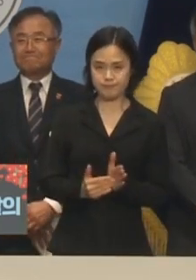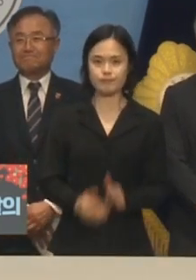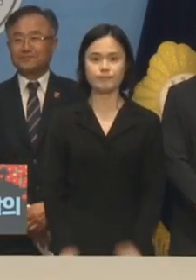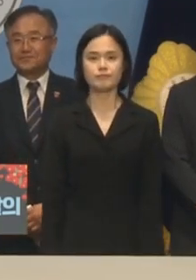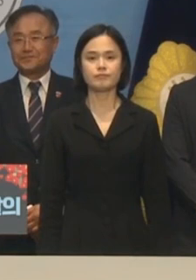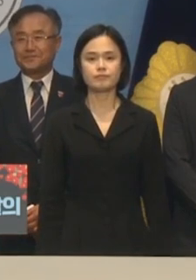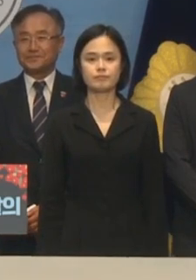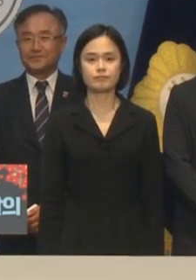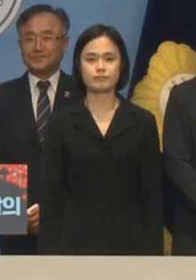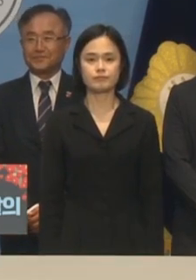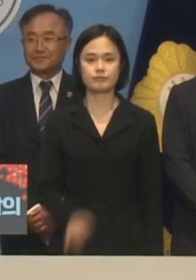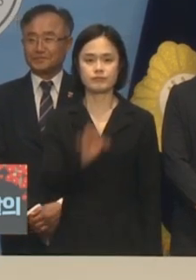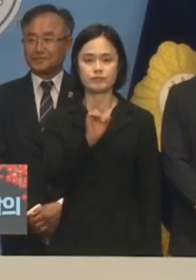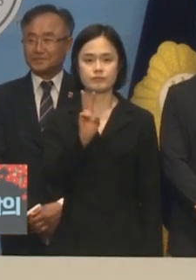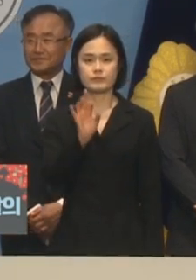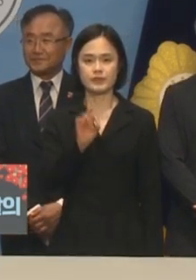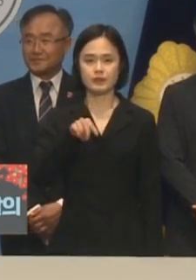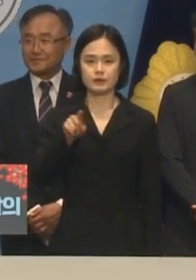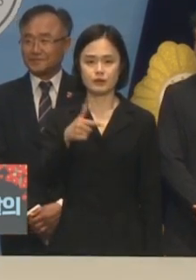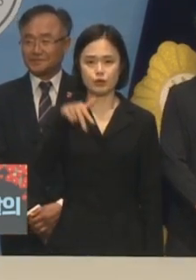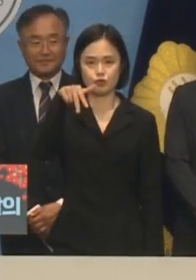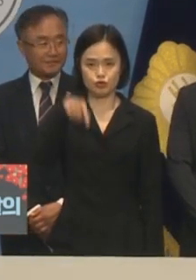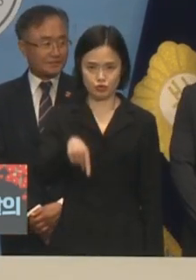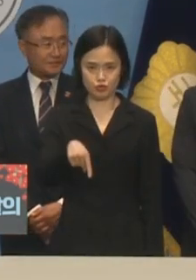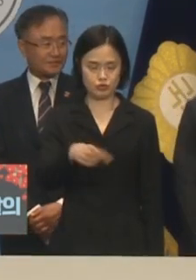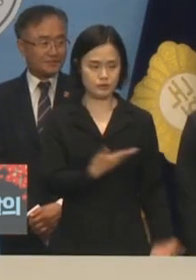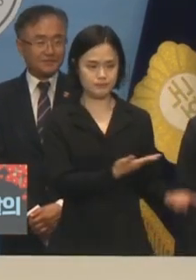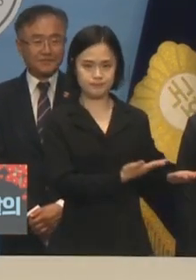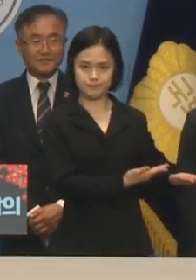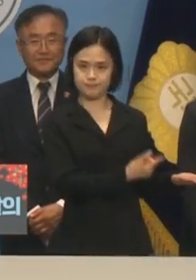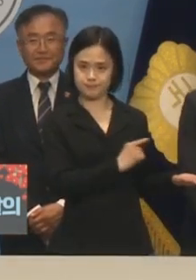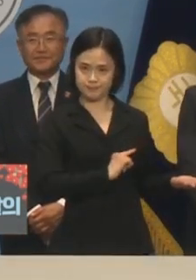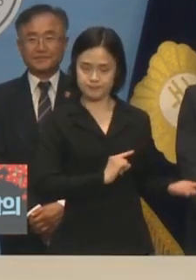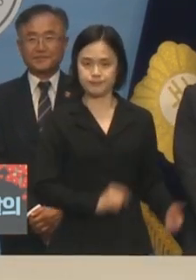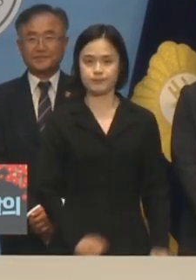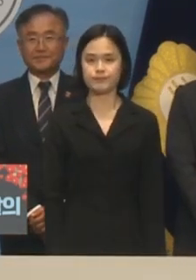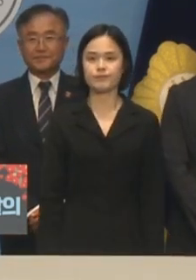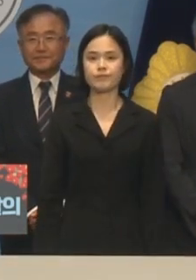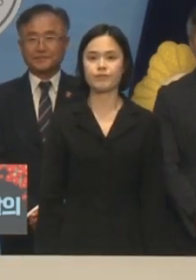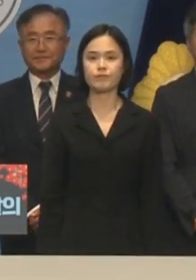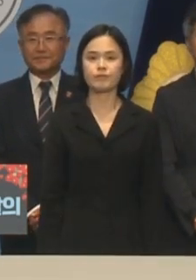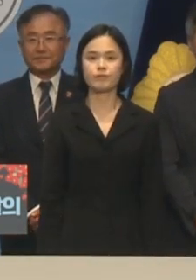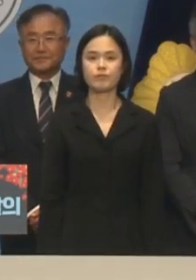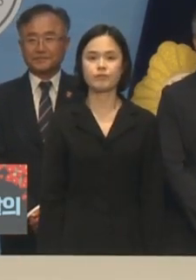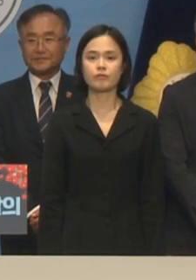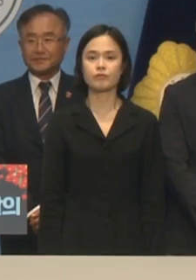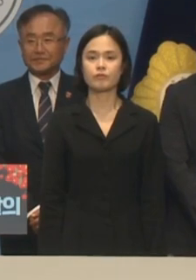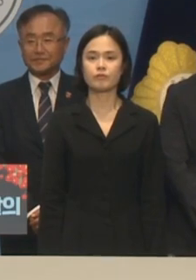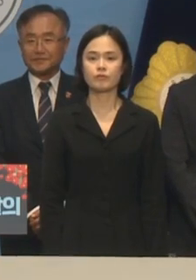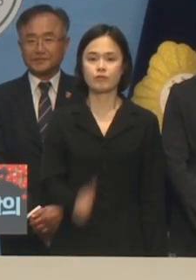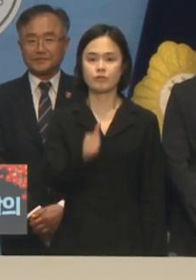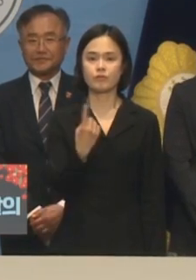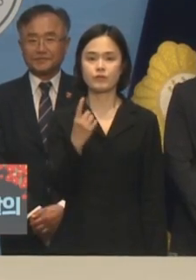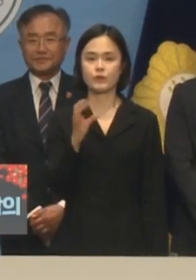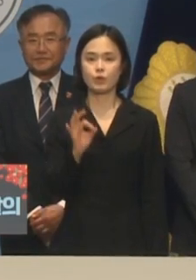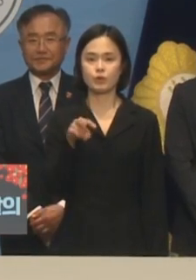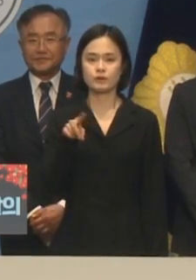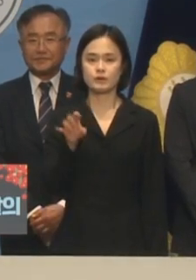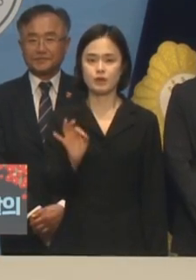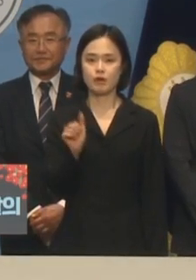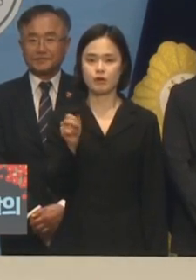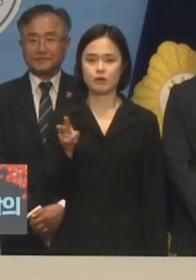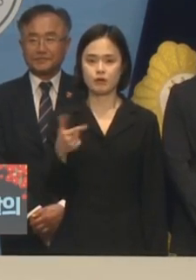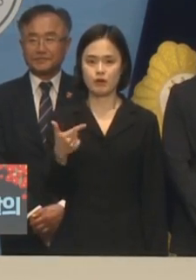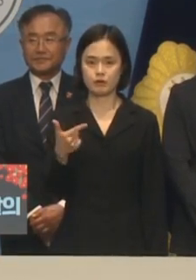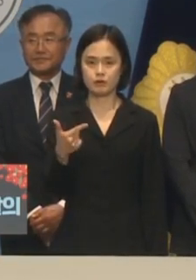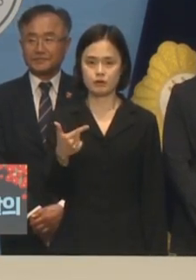그리고 양성주 외무부회장님 함께 하셨습니다. 네, 그리고 홍성효 감사님 함께